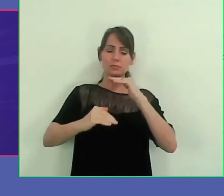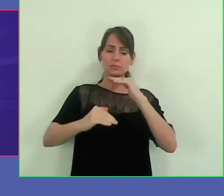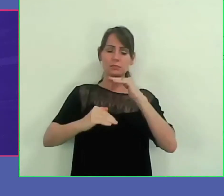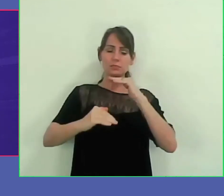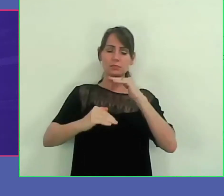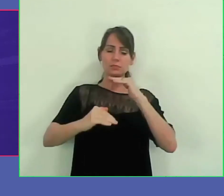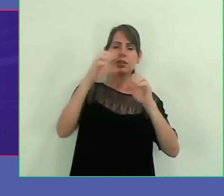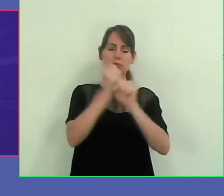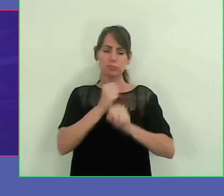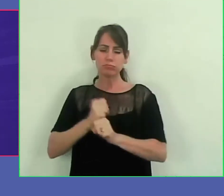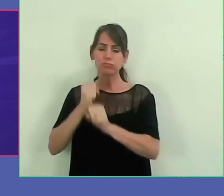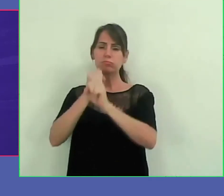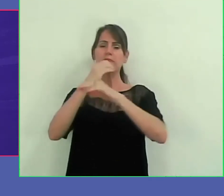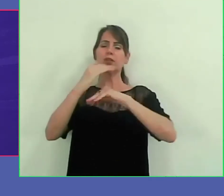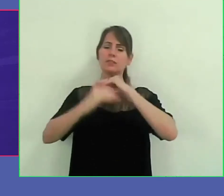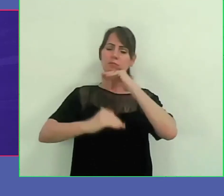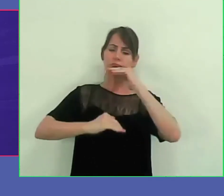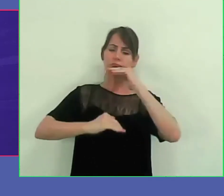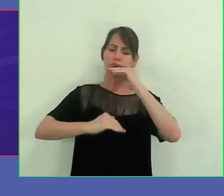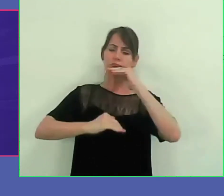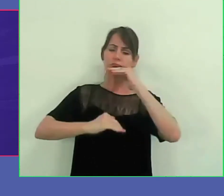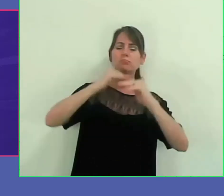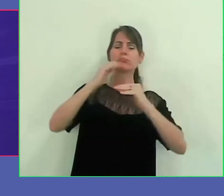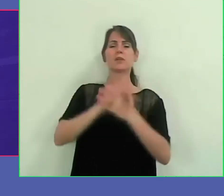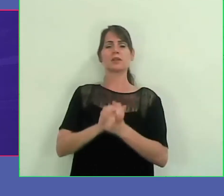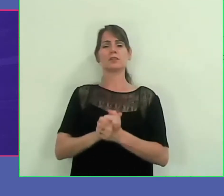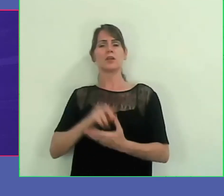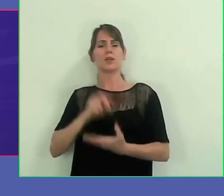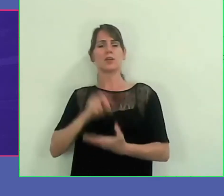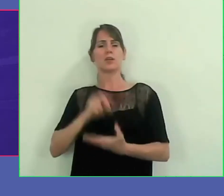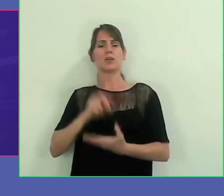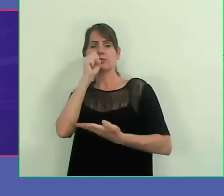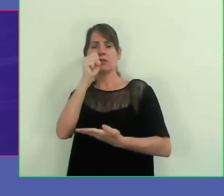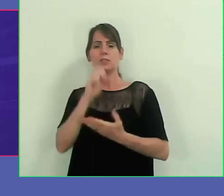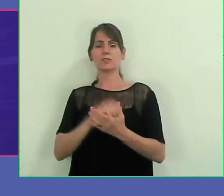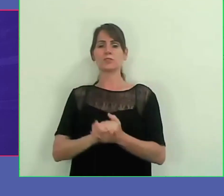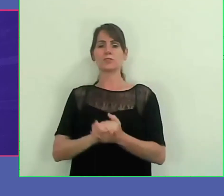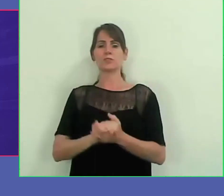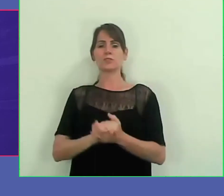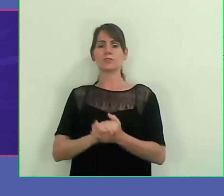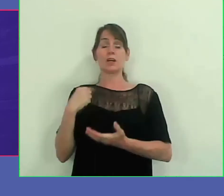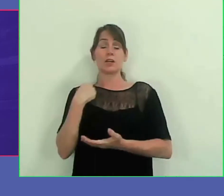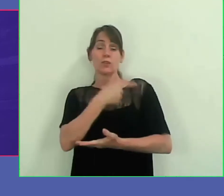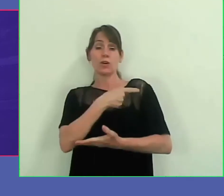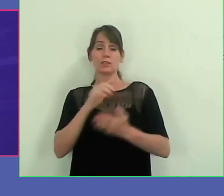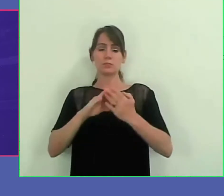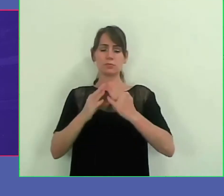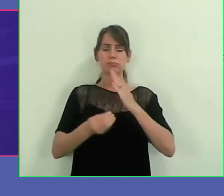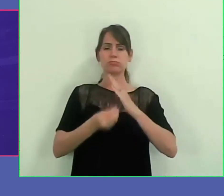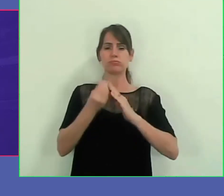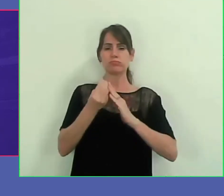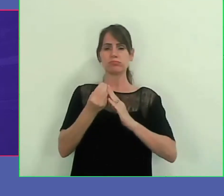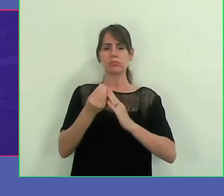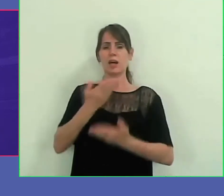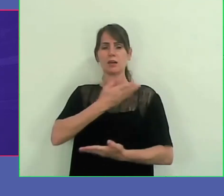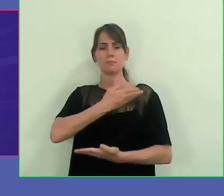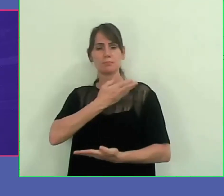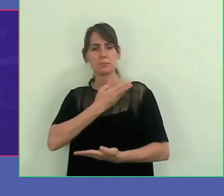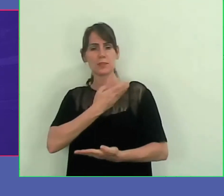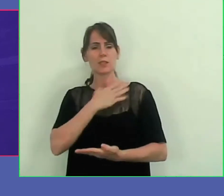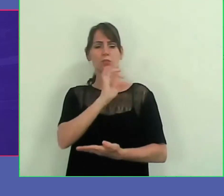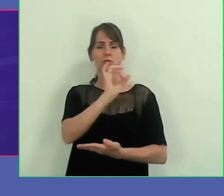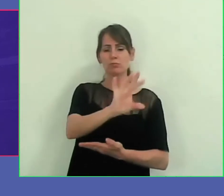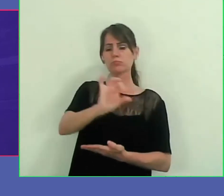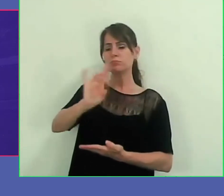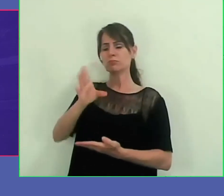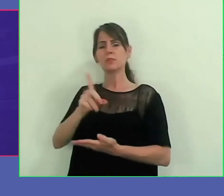mais, edificados, harmoniosos, somos cada vez mais cúmplices uns dos outros, cúmplices